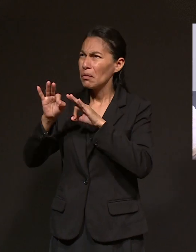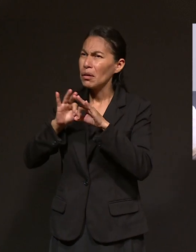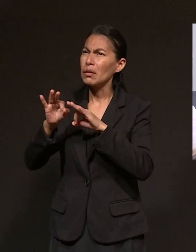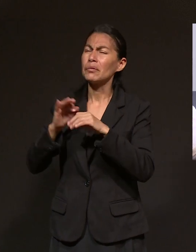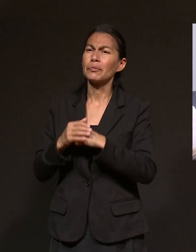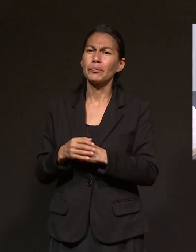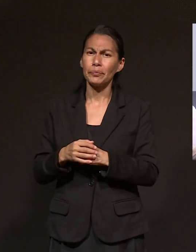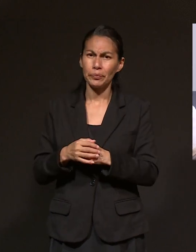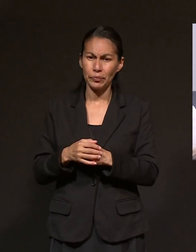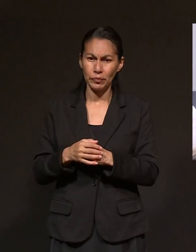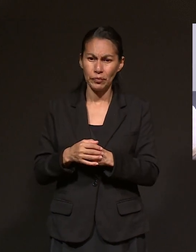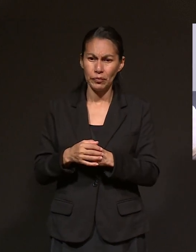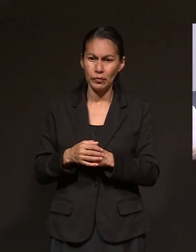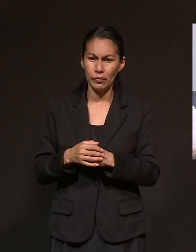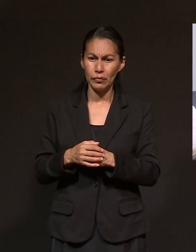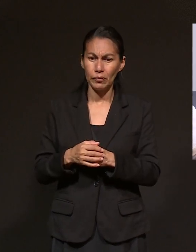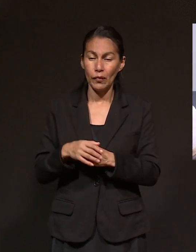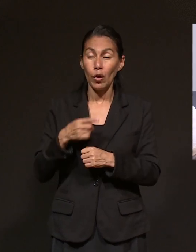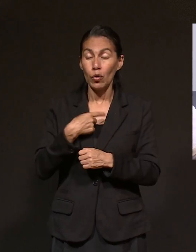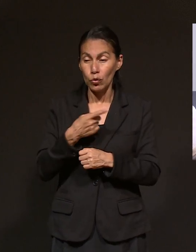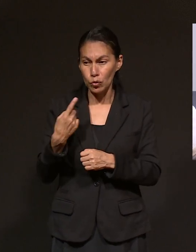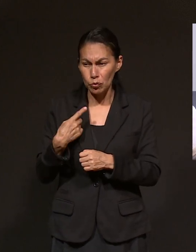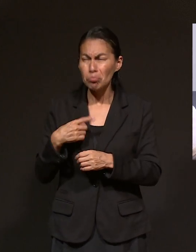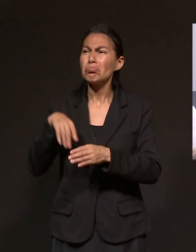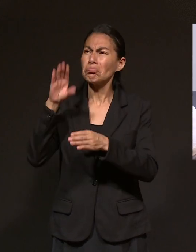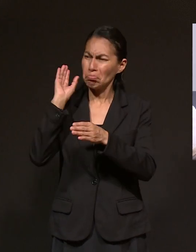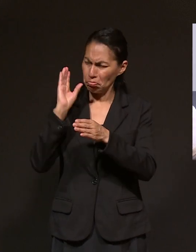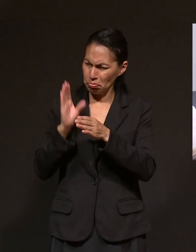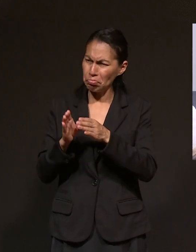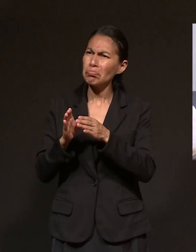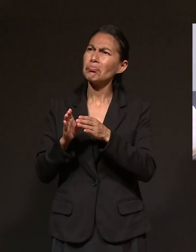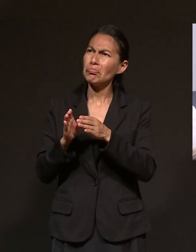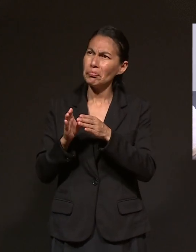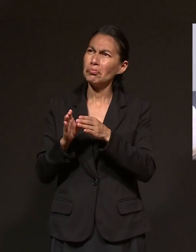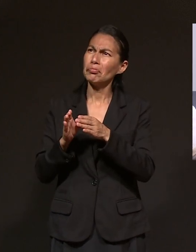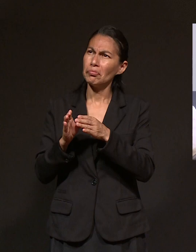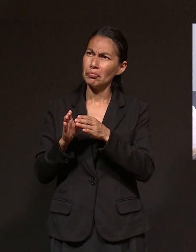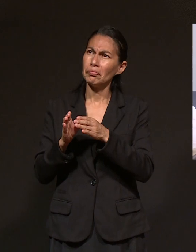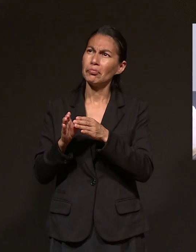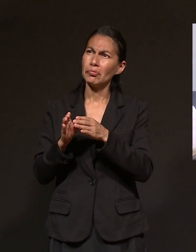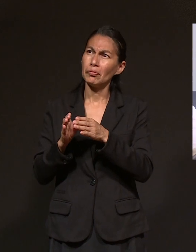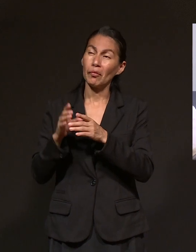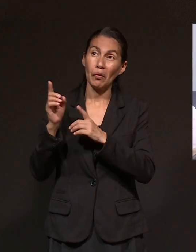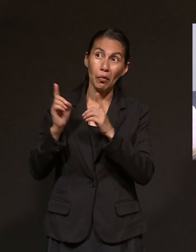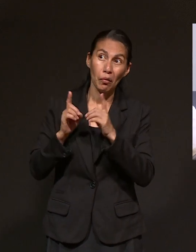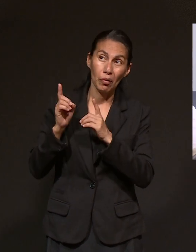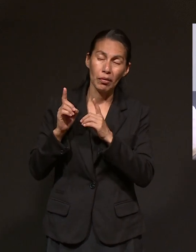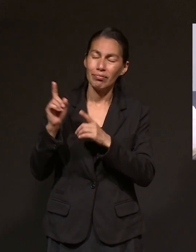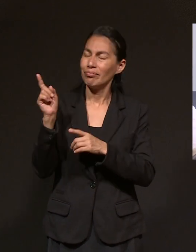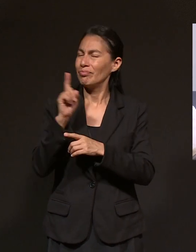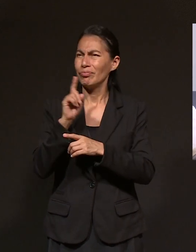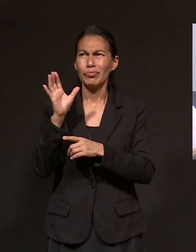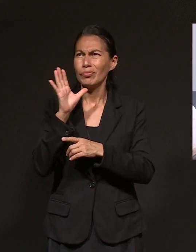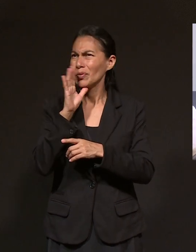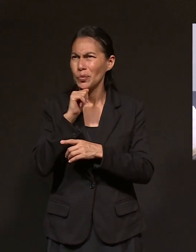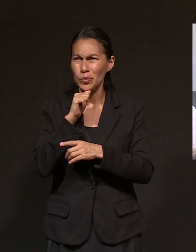y vamos a trabajar un año contigo. Y lo cumplimos. Lo cumplimos. No puedo dudar, como